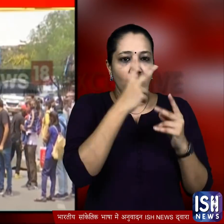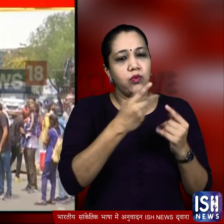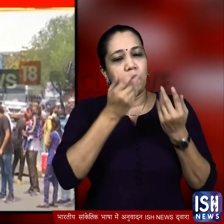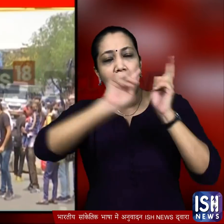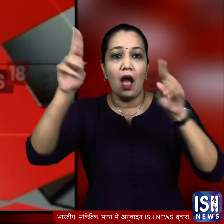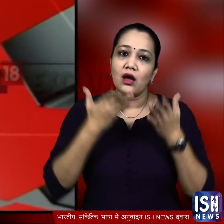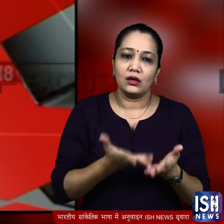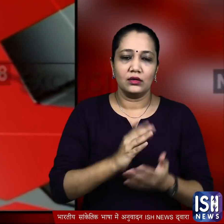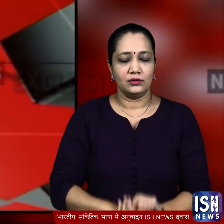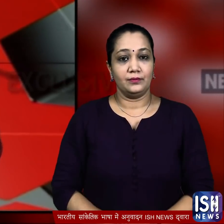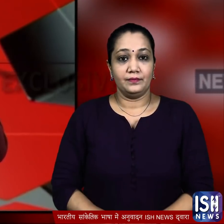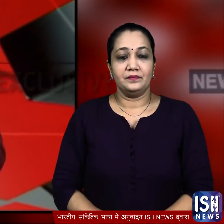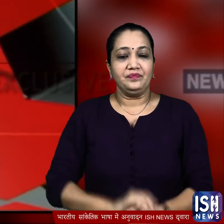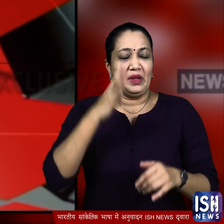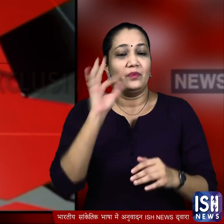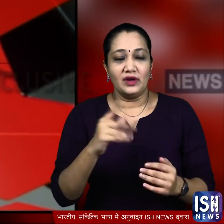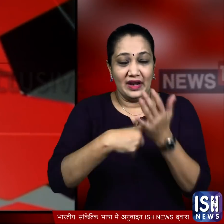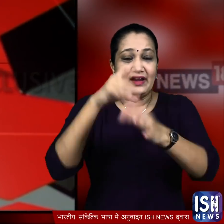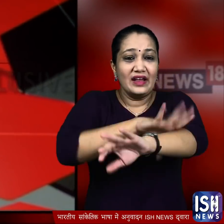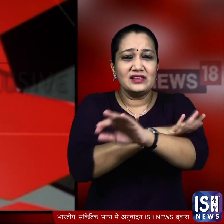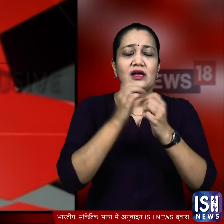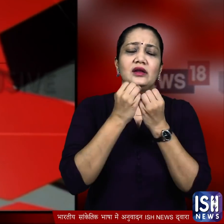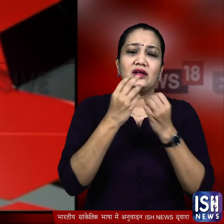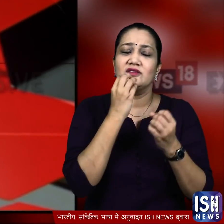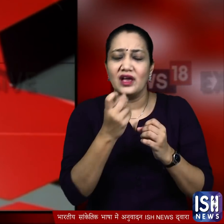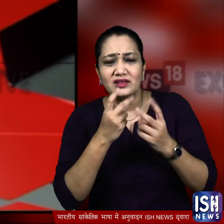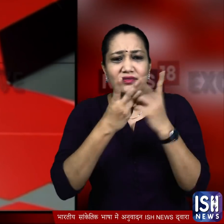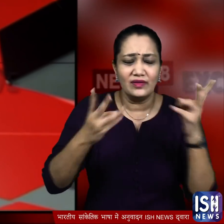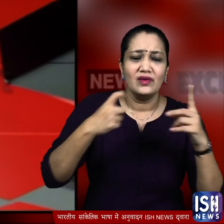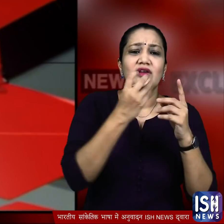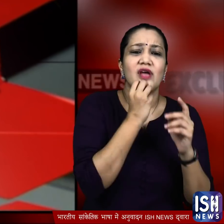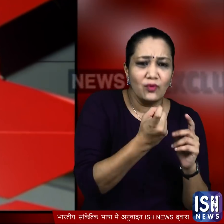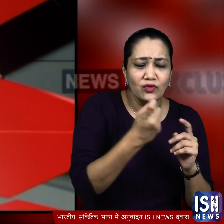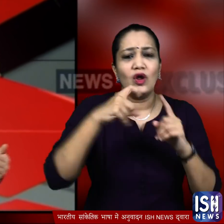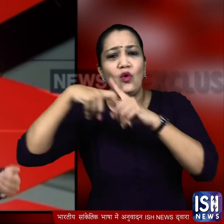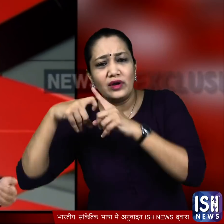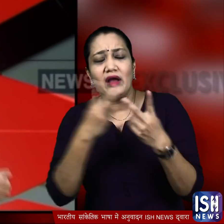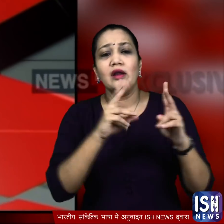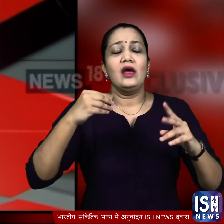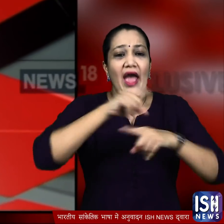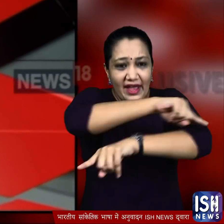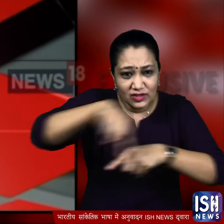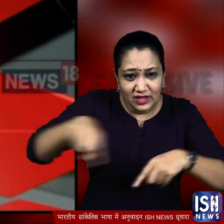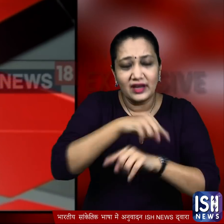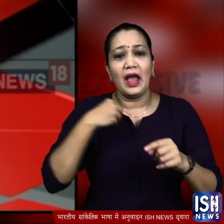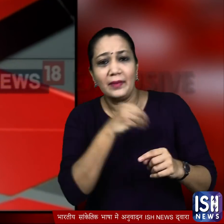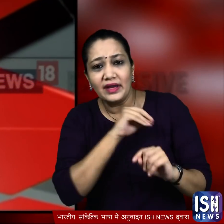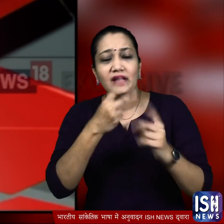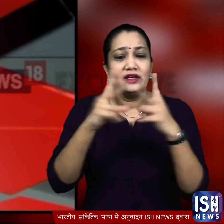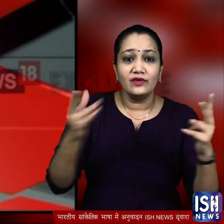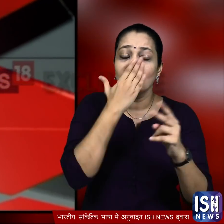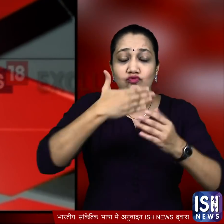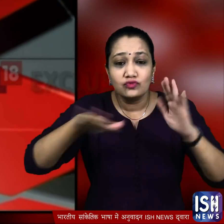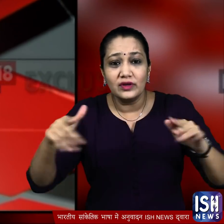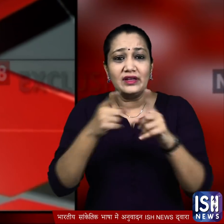को मिल रहा है। सौभाग्य की एक बात यह है कि राजस्थान में जयपुर और कोटा जैसे शहर मेडिकल और इंजीनियरिंग में दाखिले की